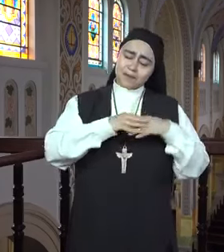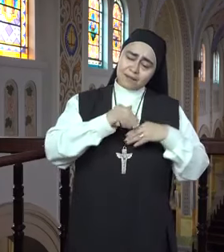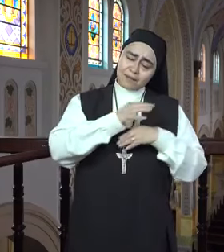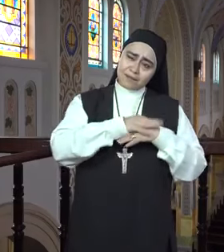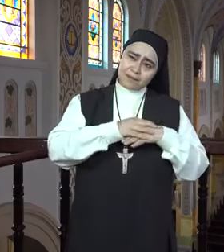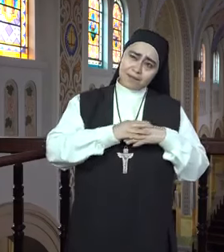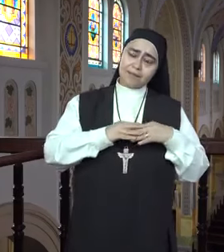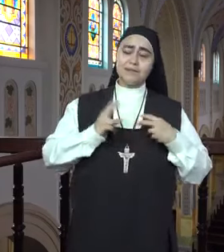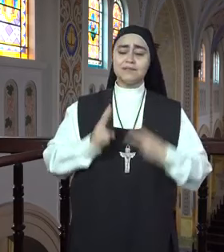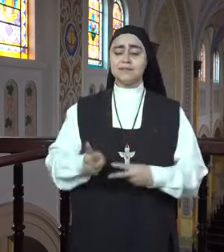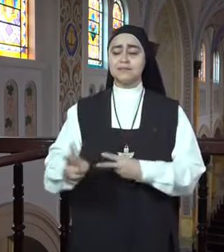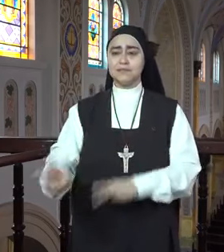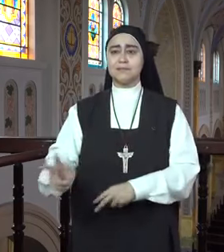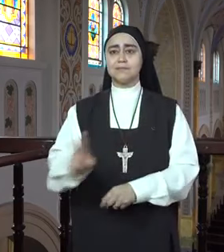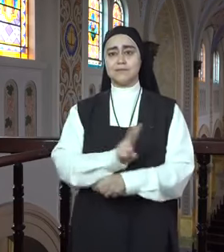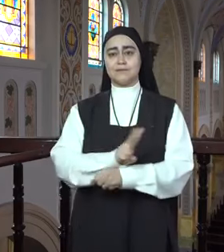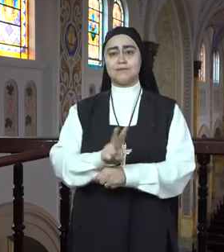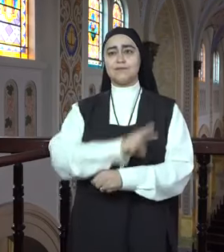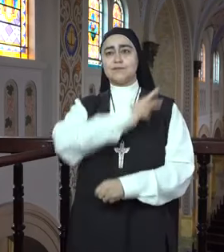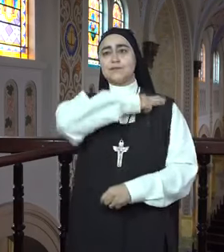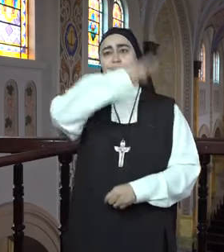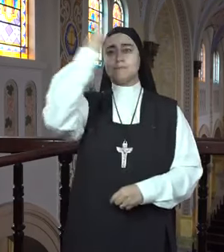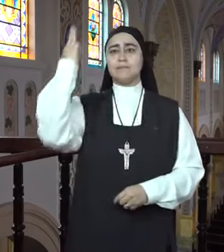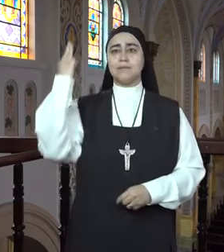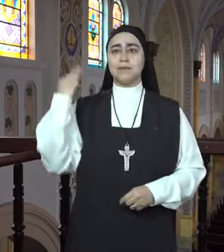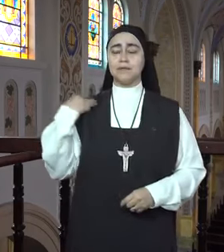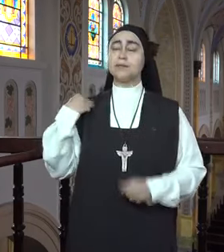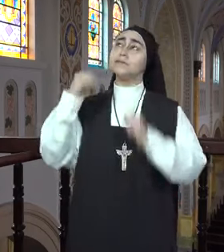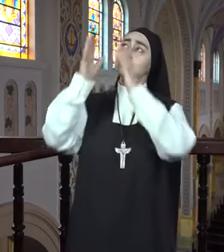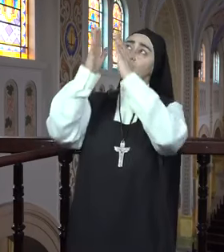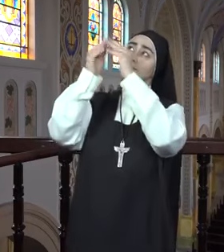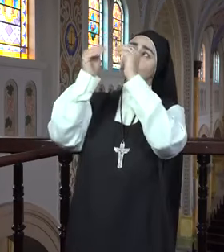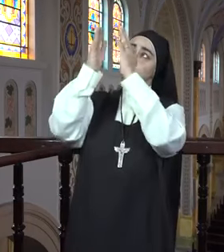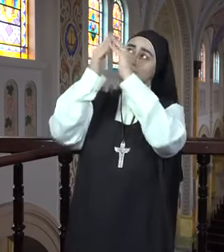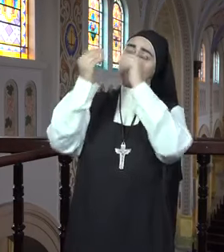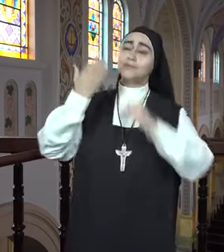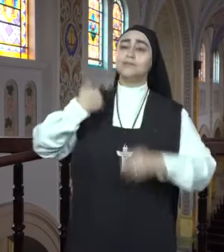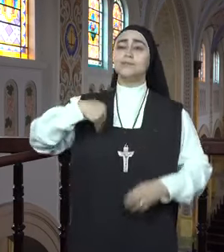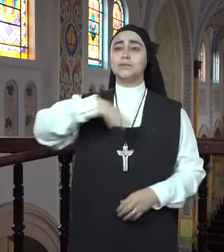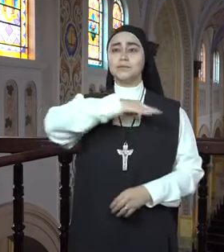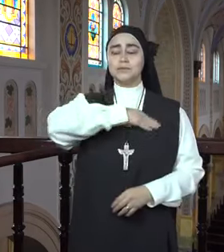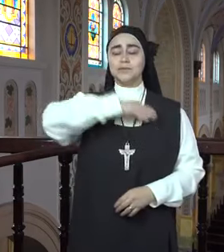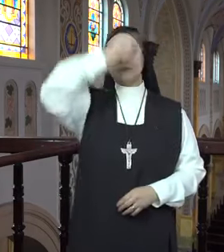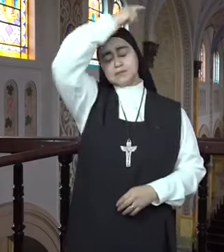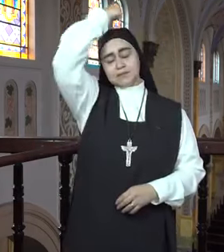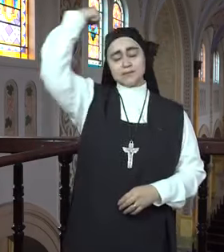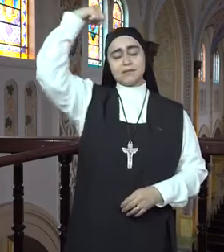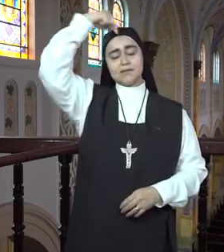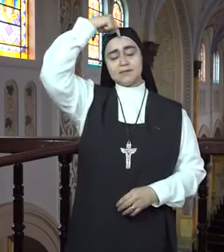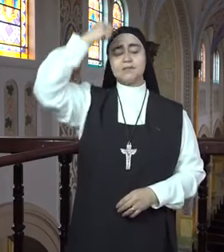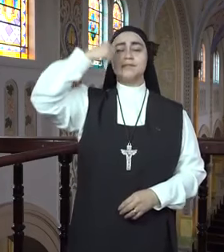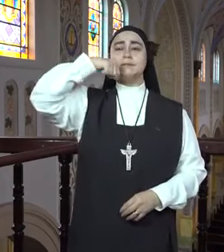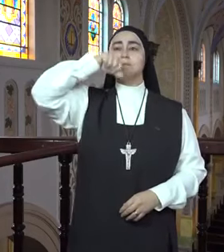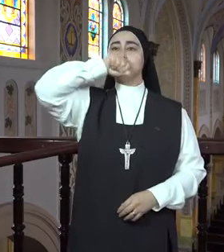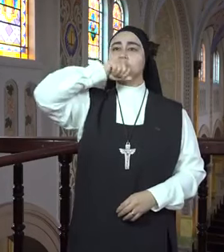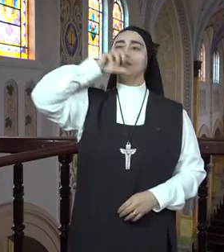ó piedosa, ó doce sempre Virgem Maria, rogai por nós, Santa Mãe de Deus,